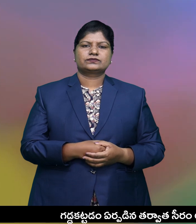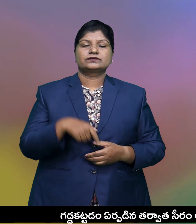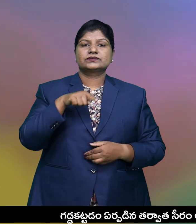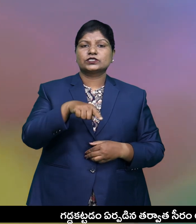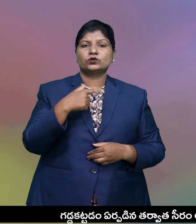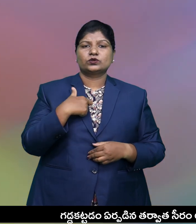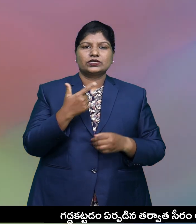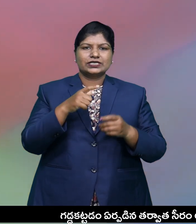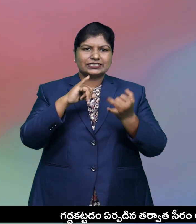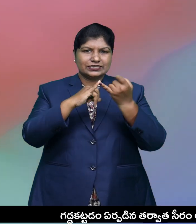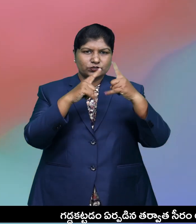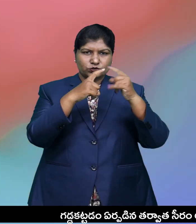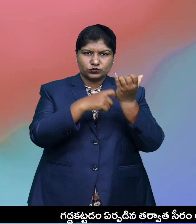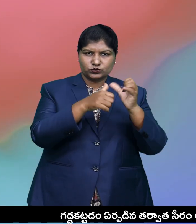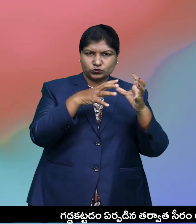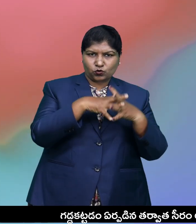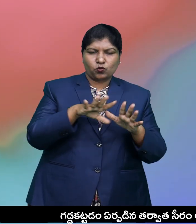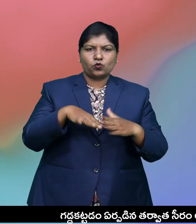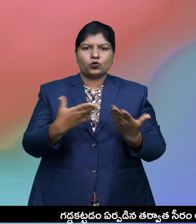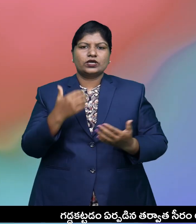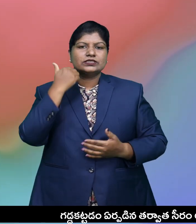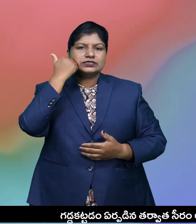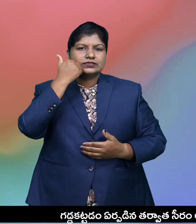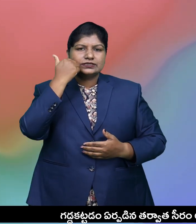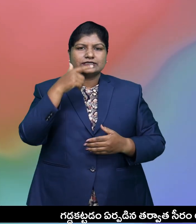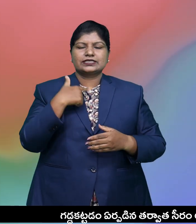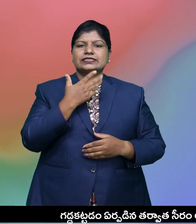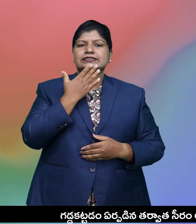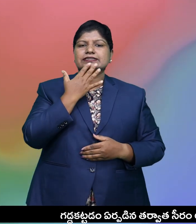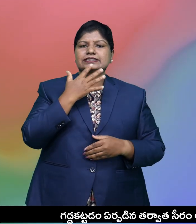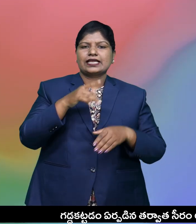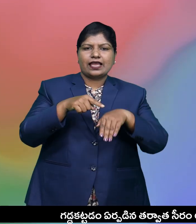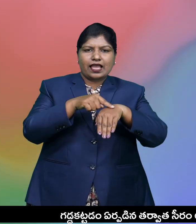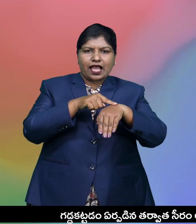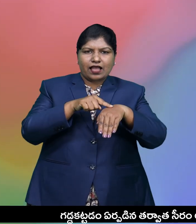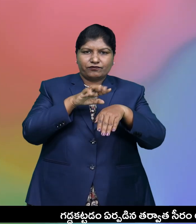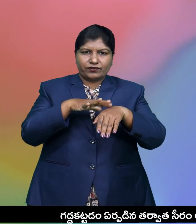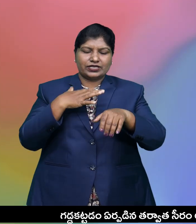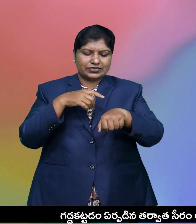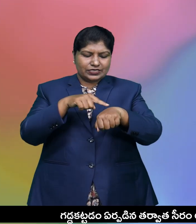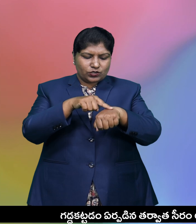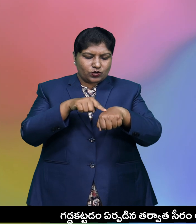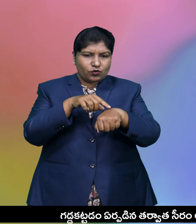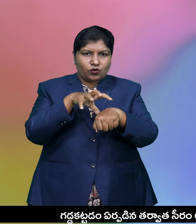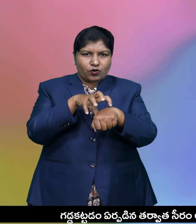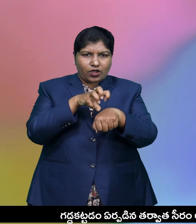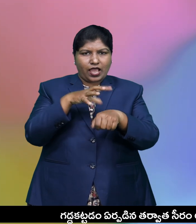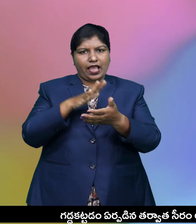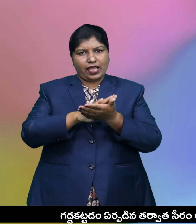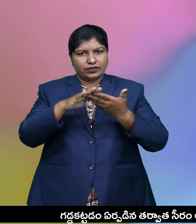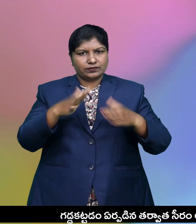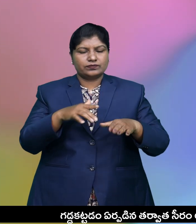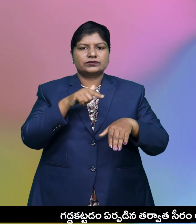గడ్డకట్టడం ఏర్పడిన తరువాత సీరం అని పిలువబడే పసుపు రంగు ద్రవం కనిపిస్తుంది.